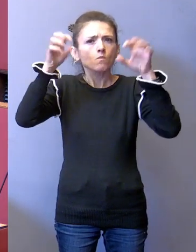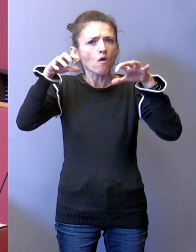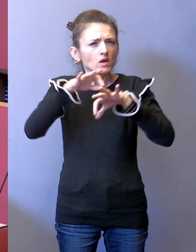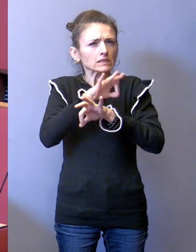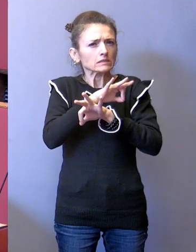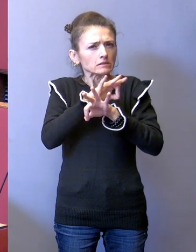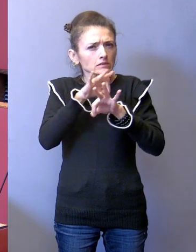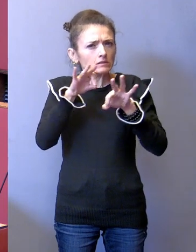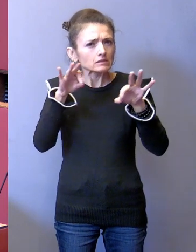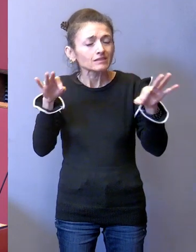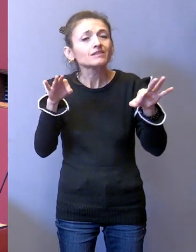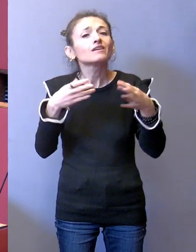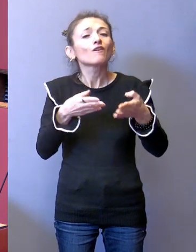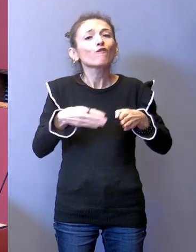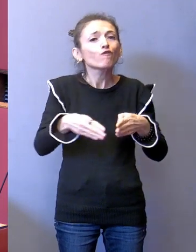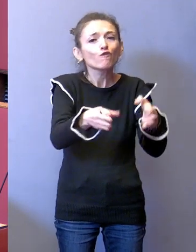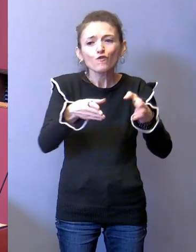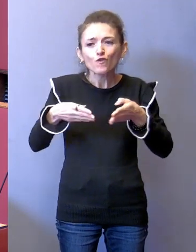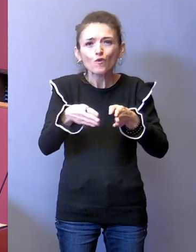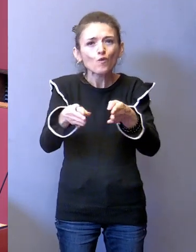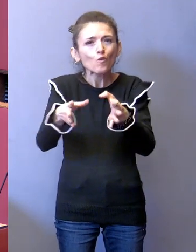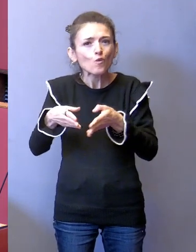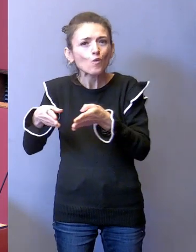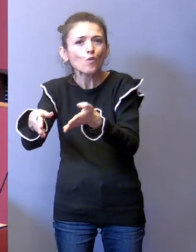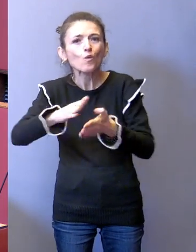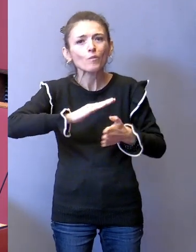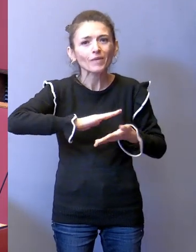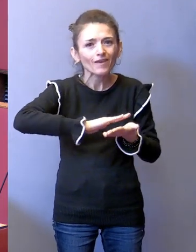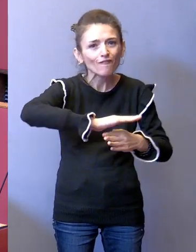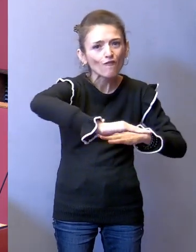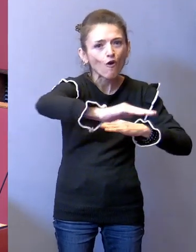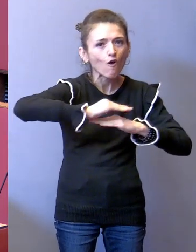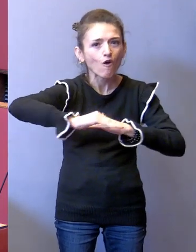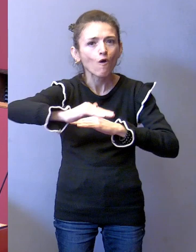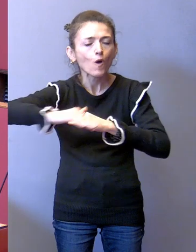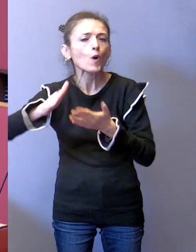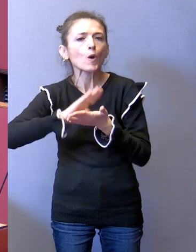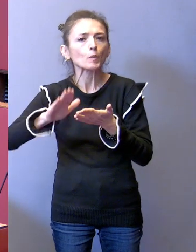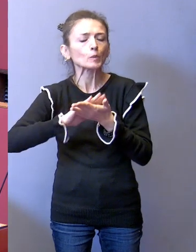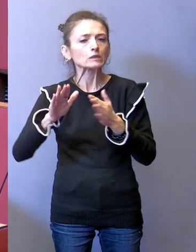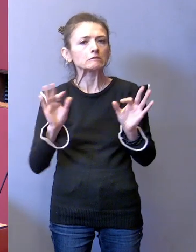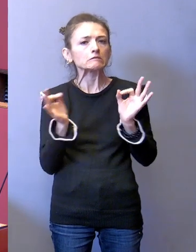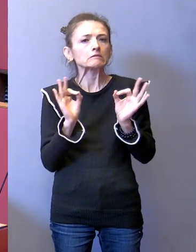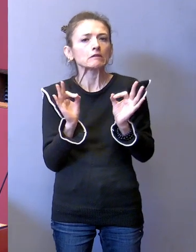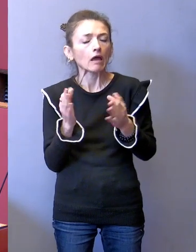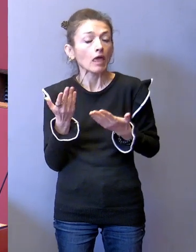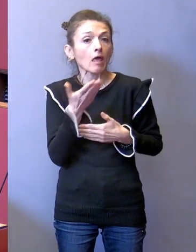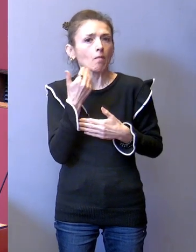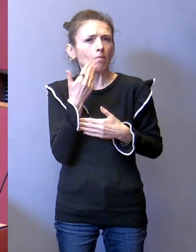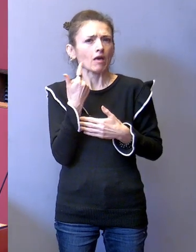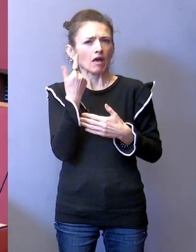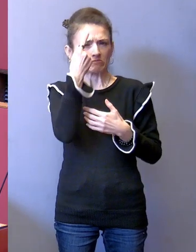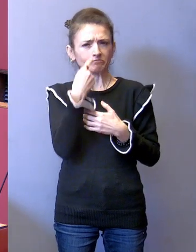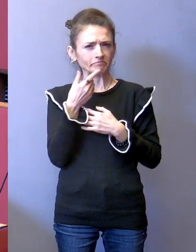non ha permesso anche di pulire i letti dei fiumi la problematica tecnologie specialmente sulla mancanza in questo caso di